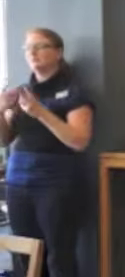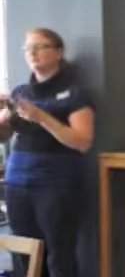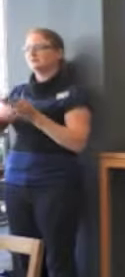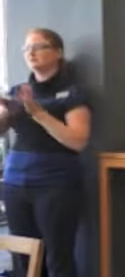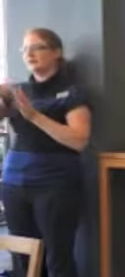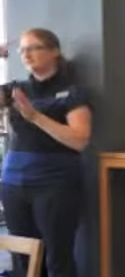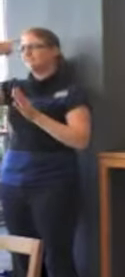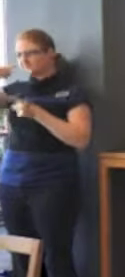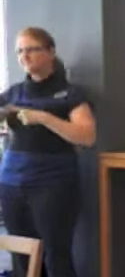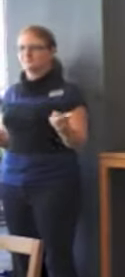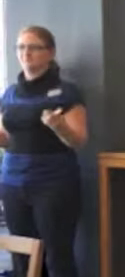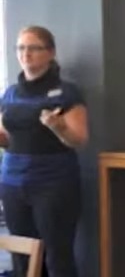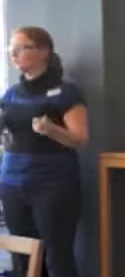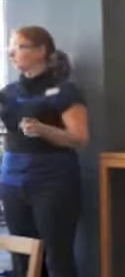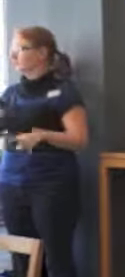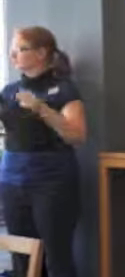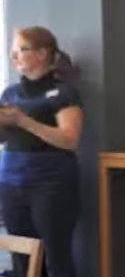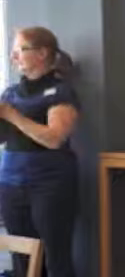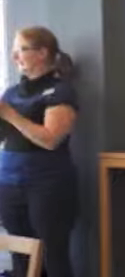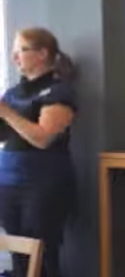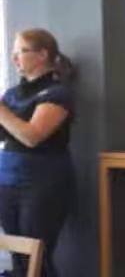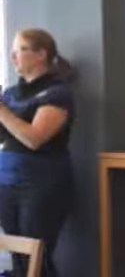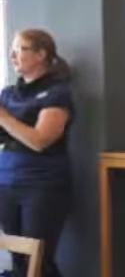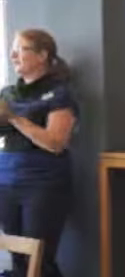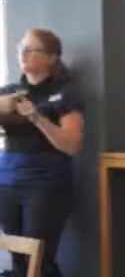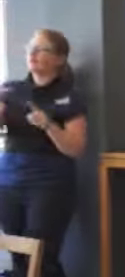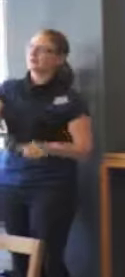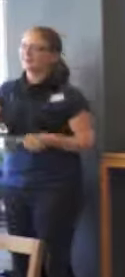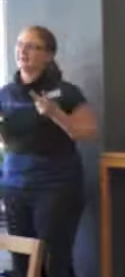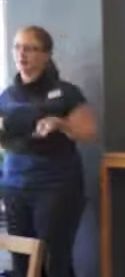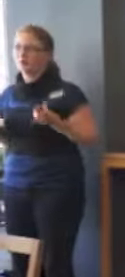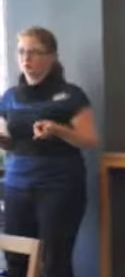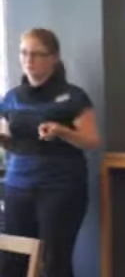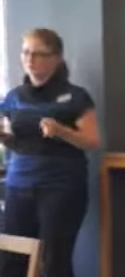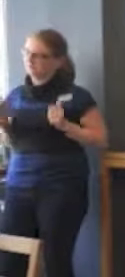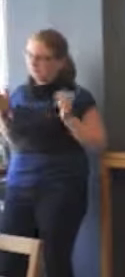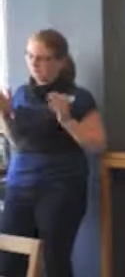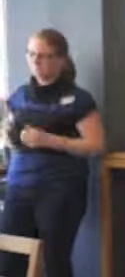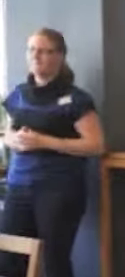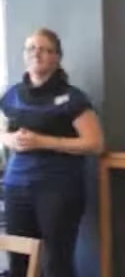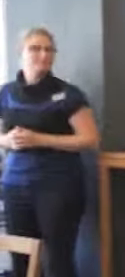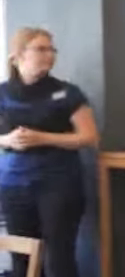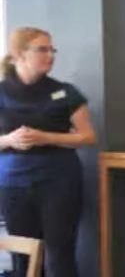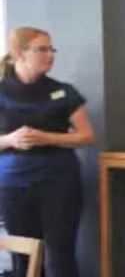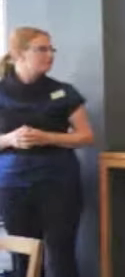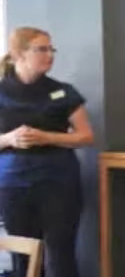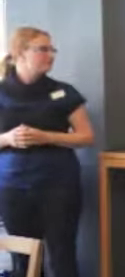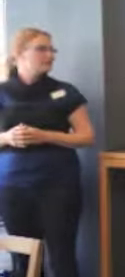systemen, och det har vi ju sett inom skolans värld med för- och nackdelar, både fram- och baksidor på det. Det